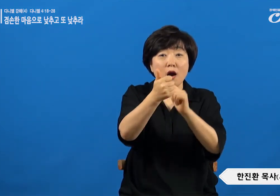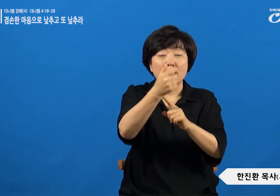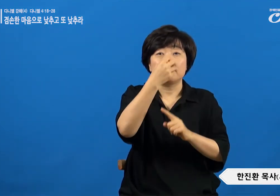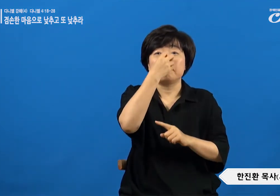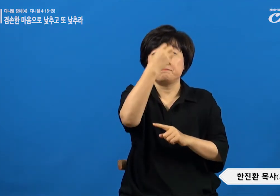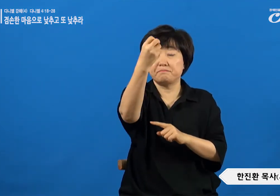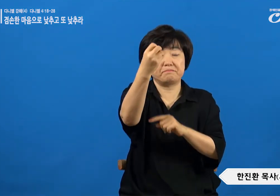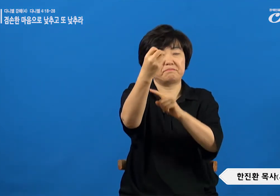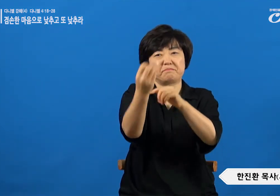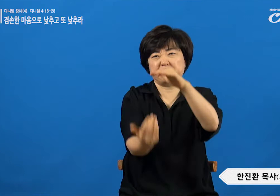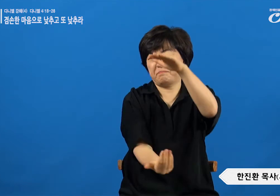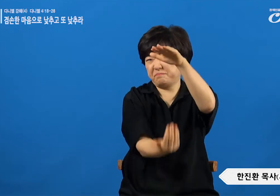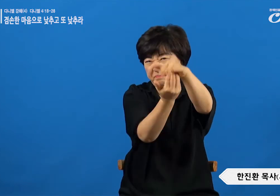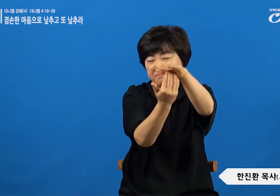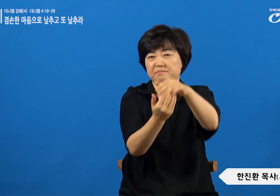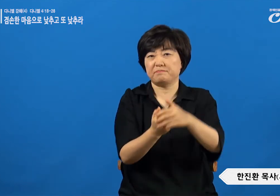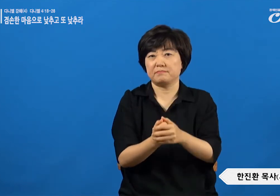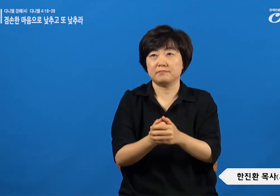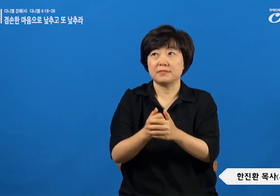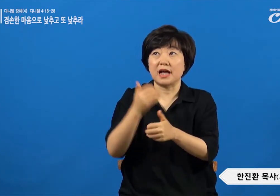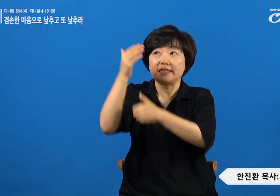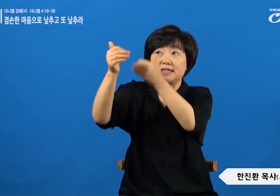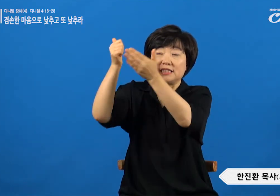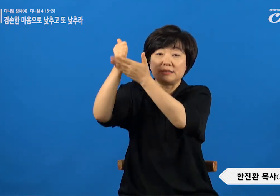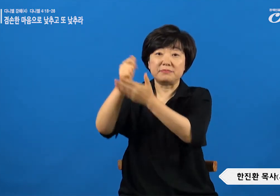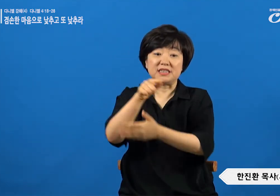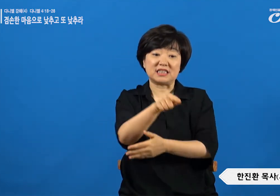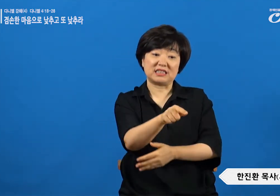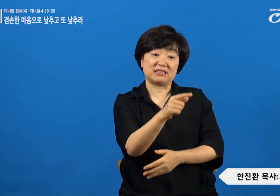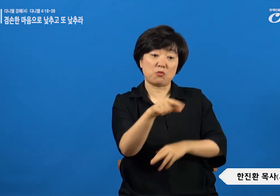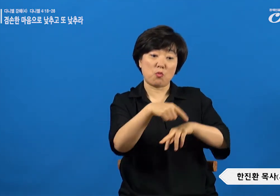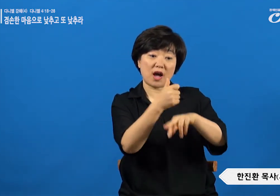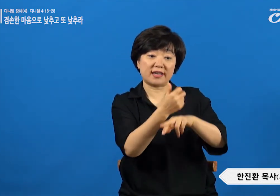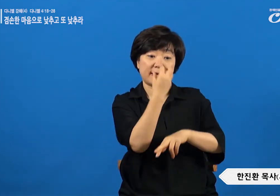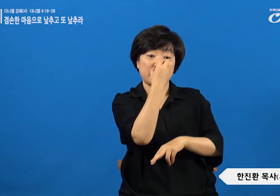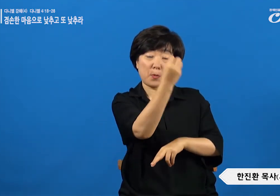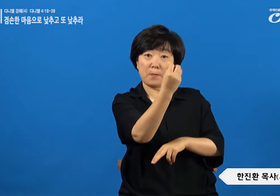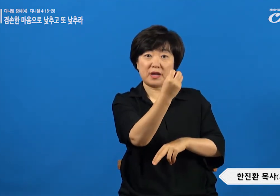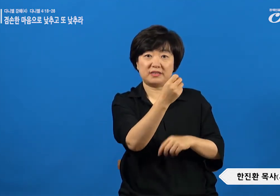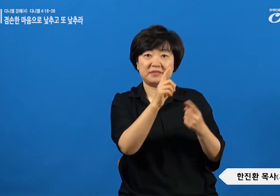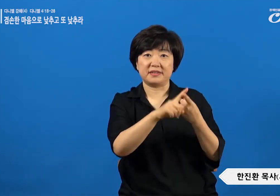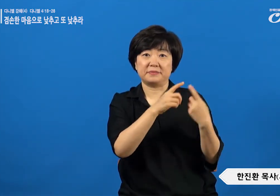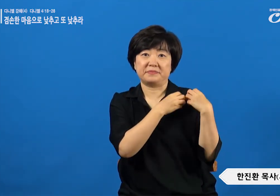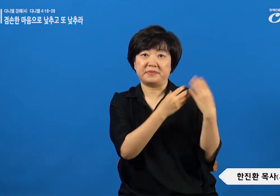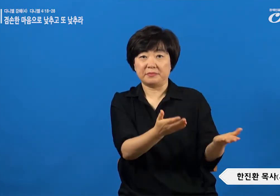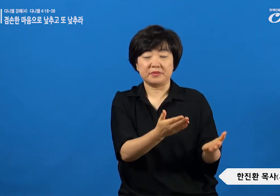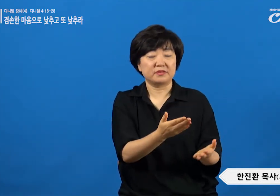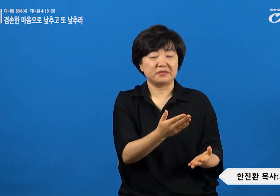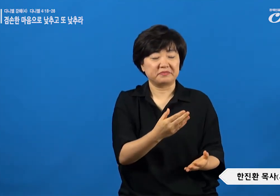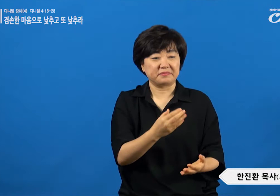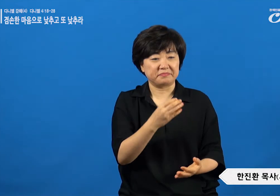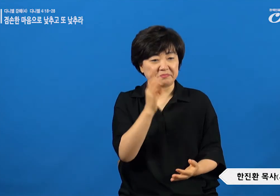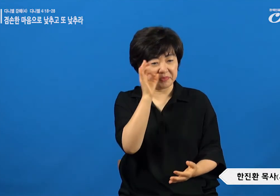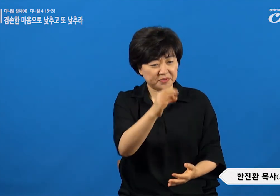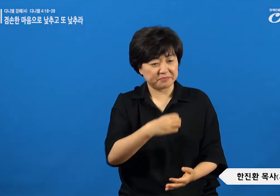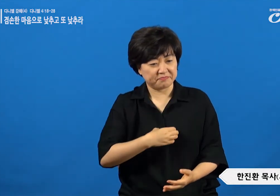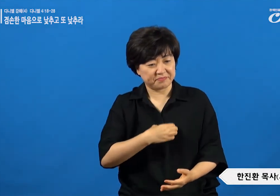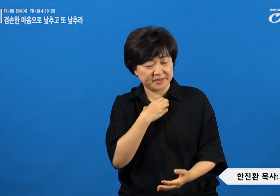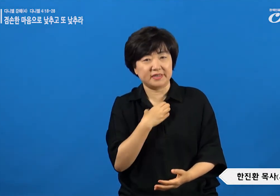교만이 하늘을 찌르기 때문에 하나님이 그 교만을 도무지 더 이상 봐줄 수가 없어서입니다.